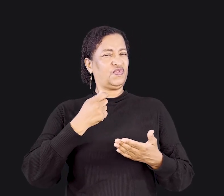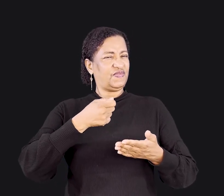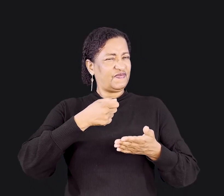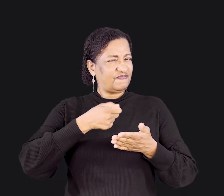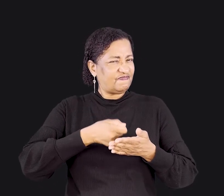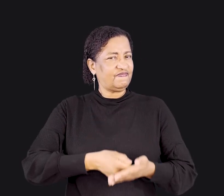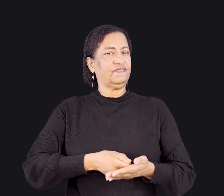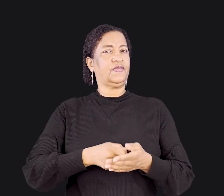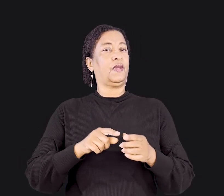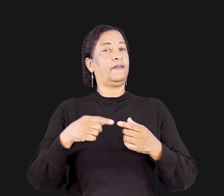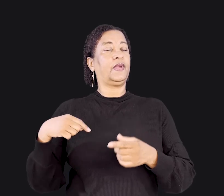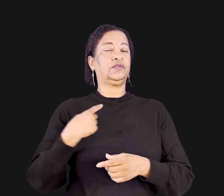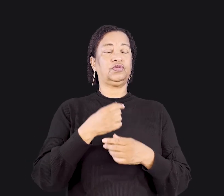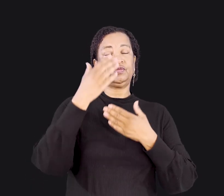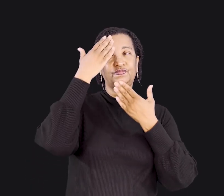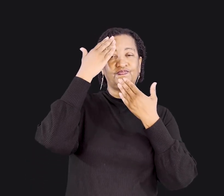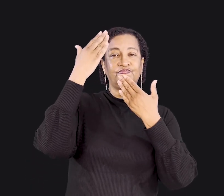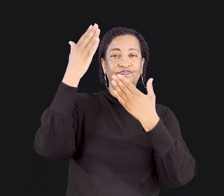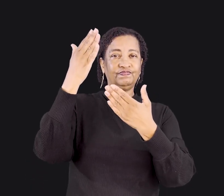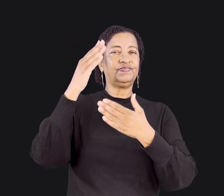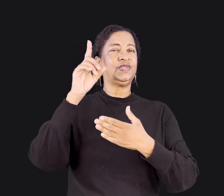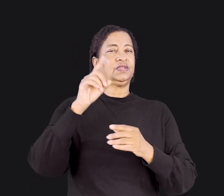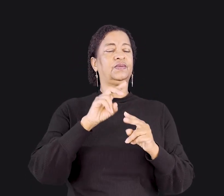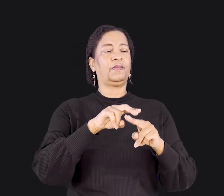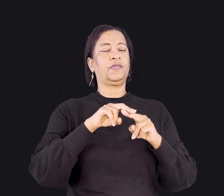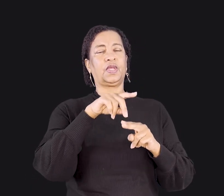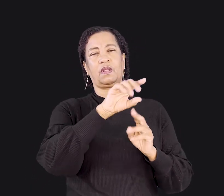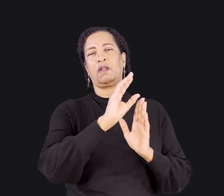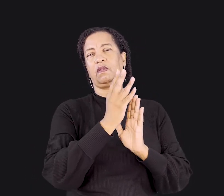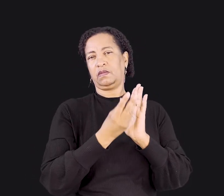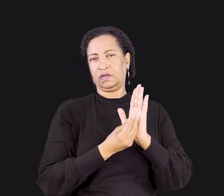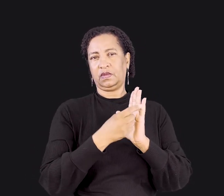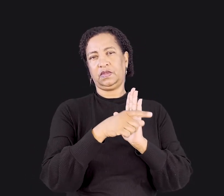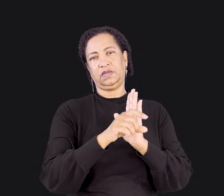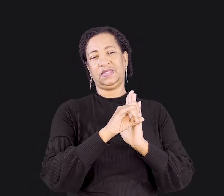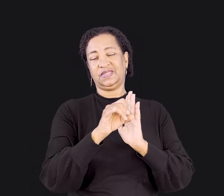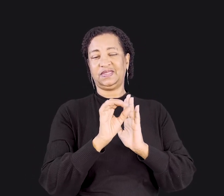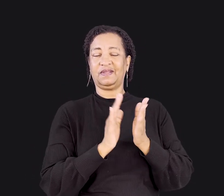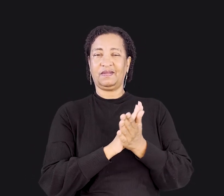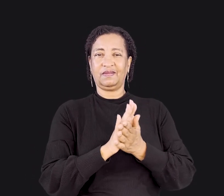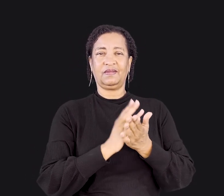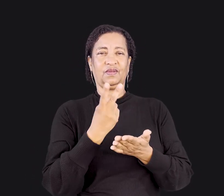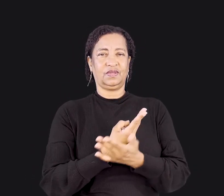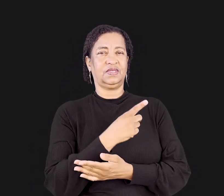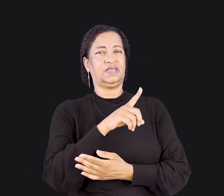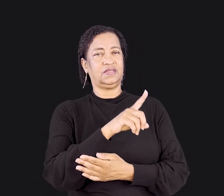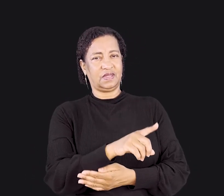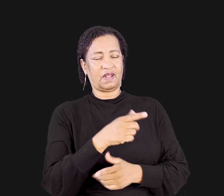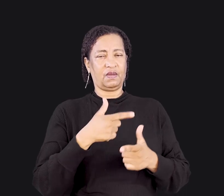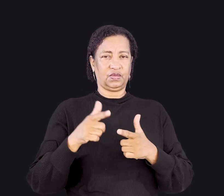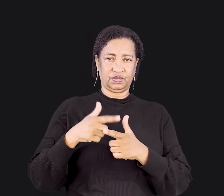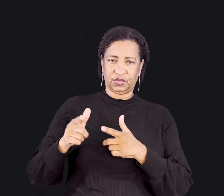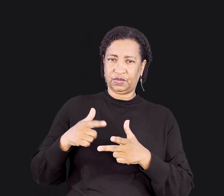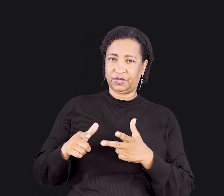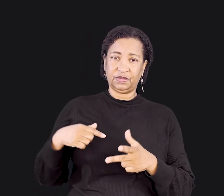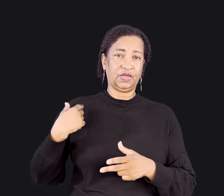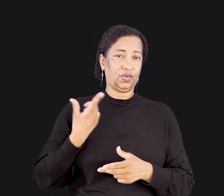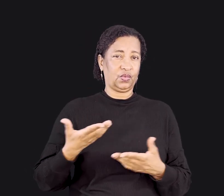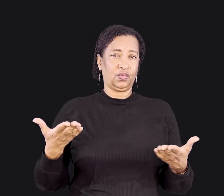nós damos graças a Deus, sim, damos graças a Deus por aquela igrejinha. Se não fosse por ela e por todos os seus problemas, não teríamos